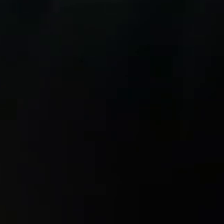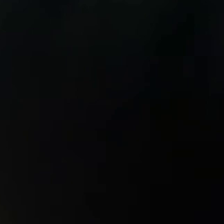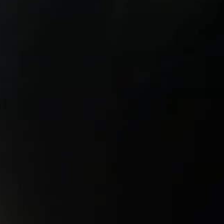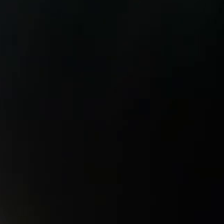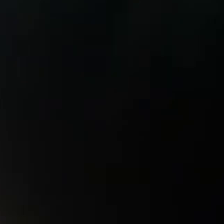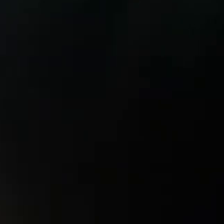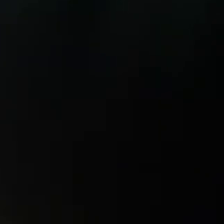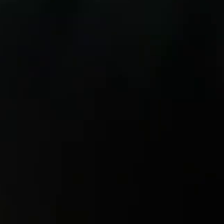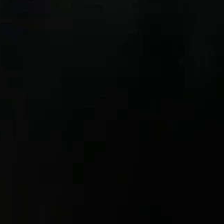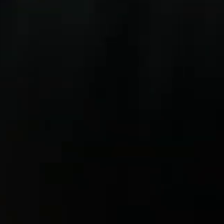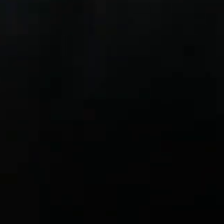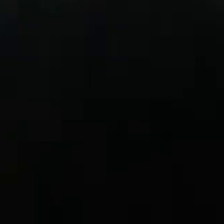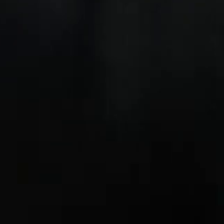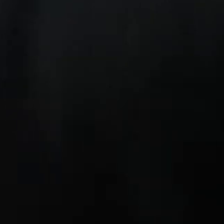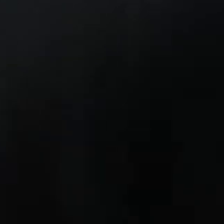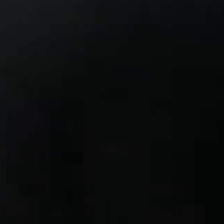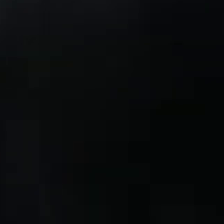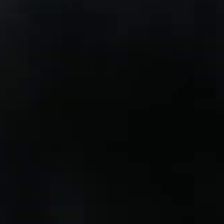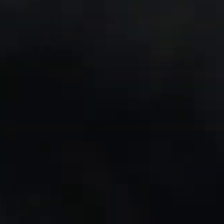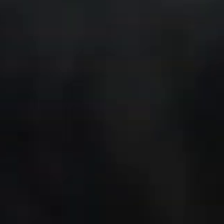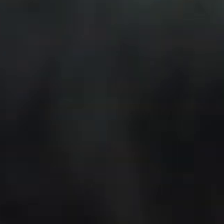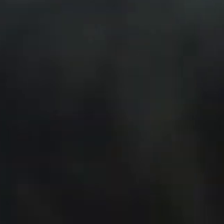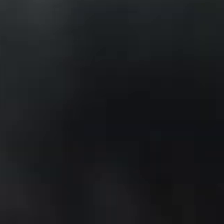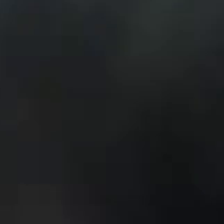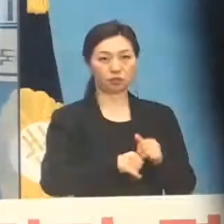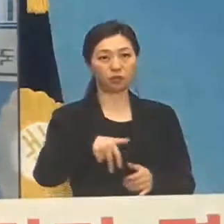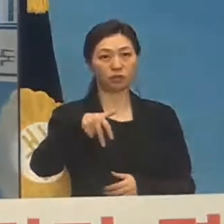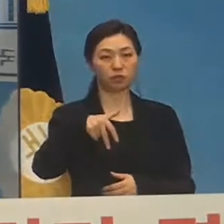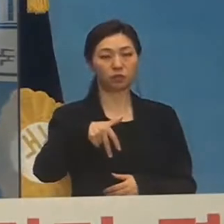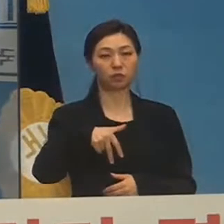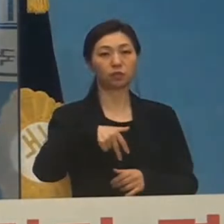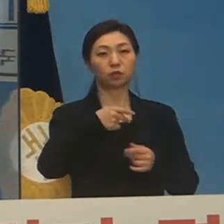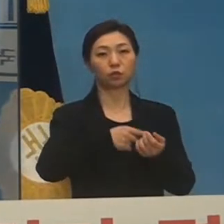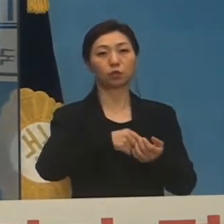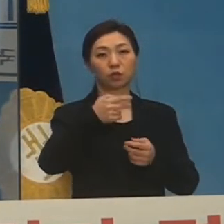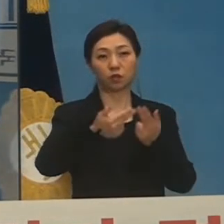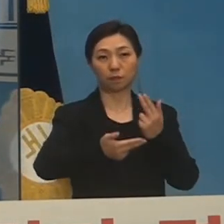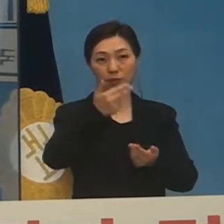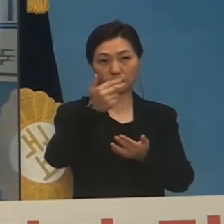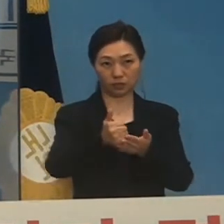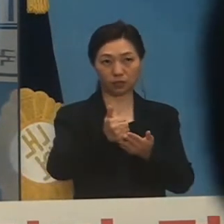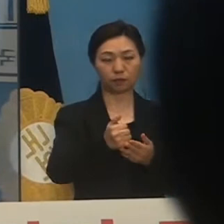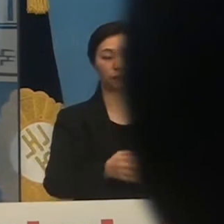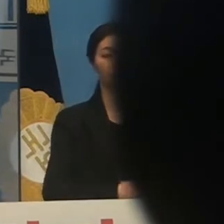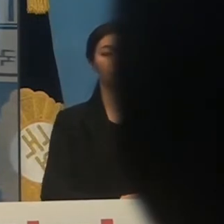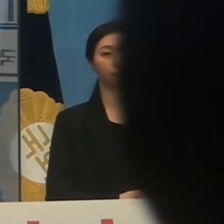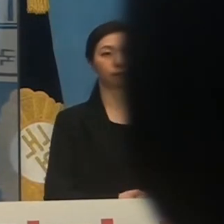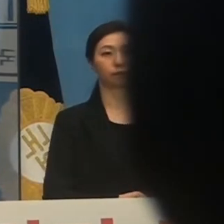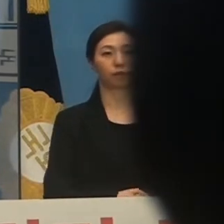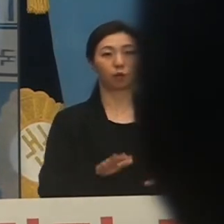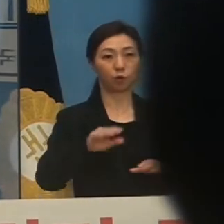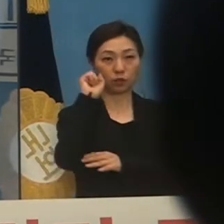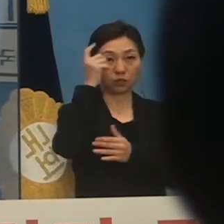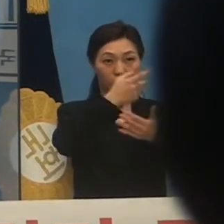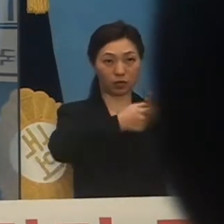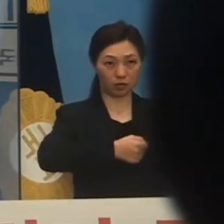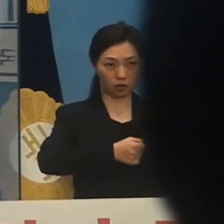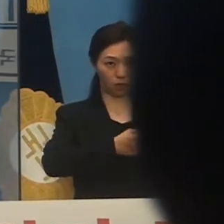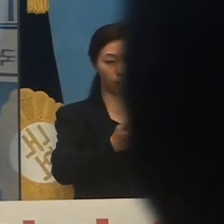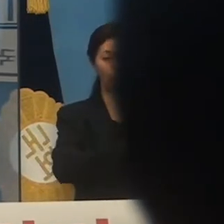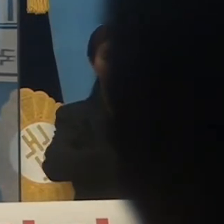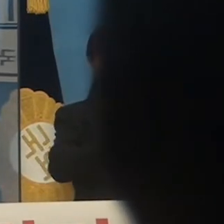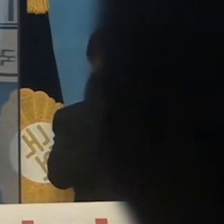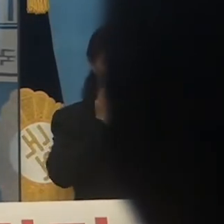안녕하십니까. 그런 한파드럼 도연합회장 이은만입니다. 먼저 오늘 기자회견을